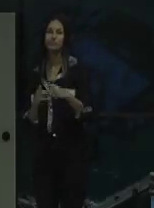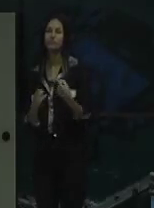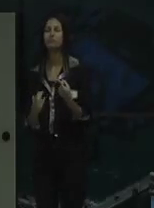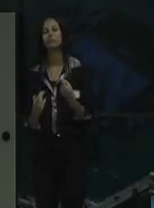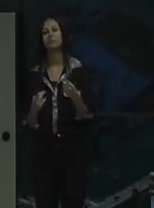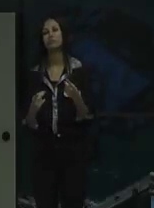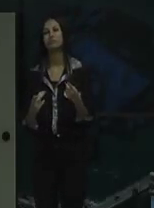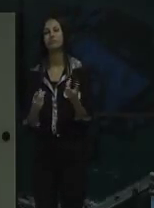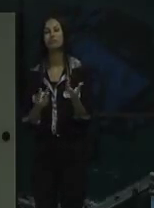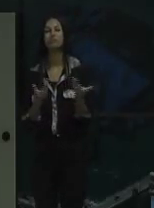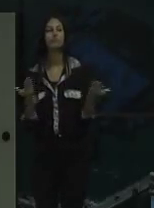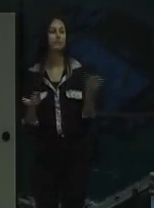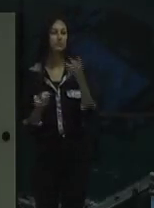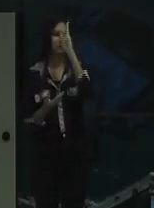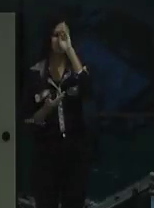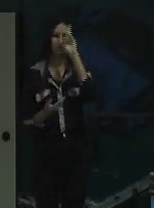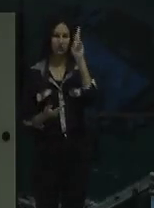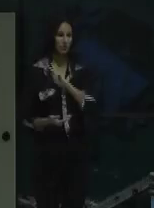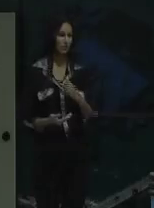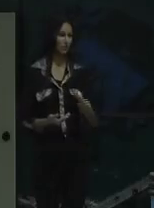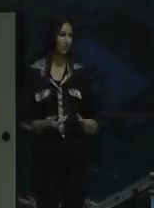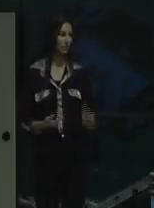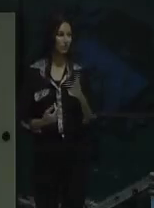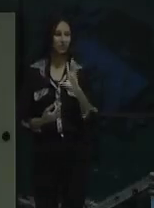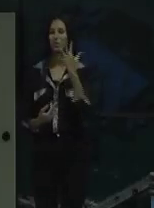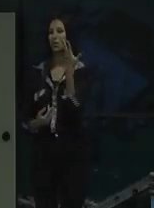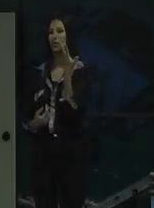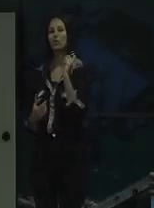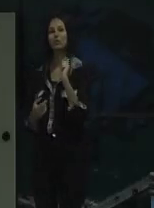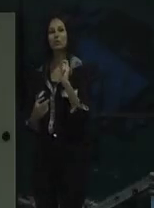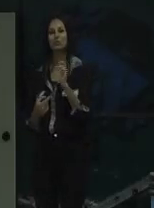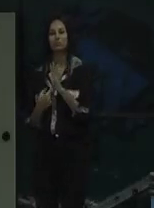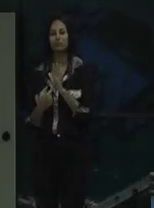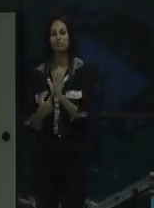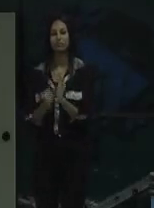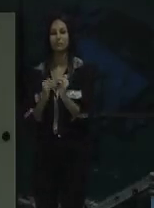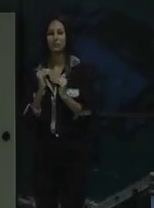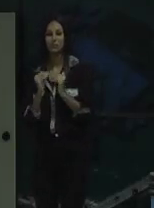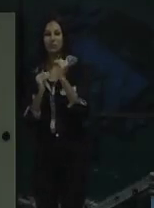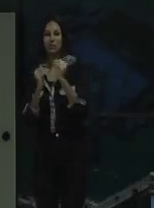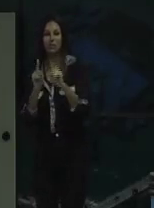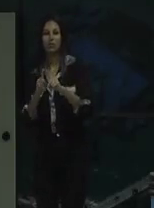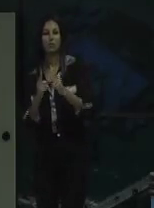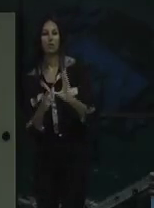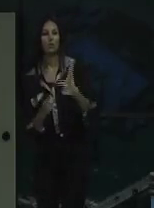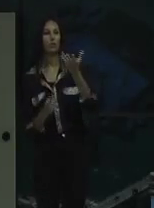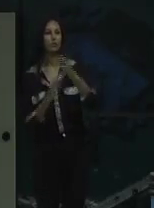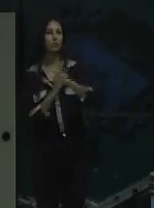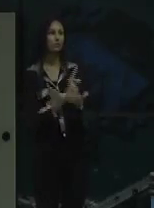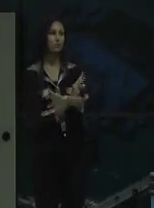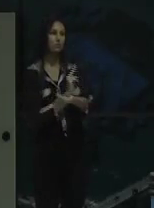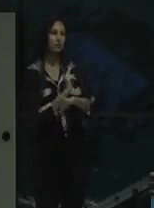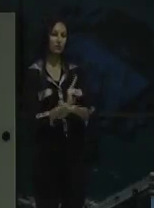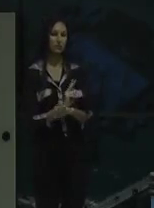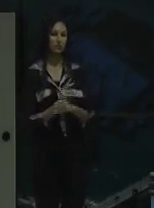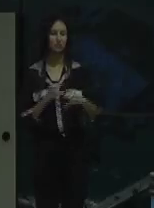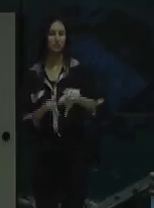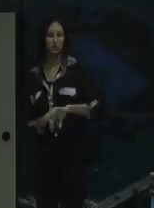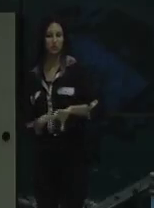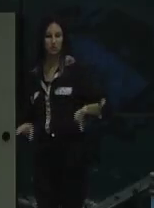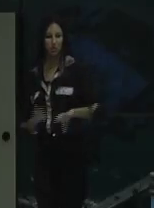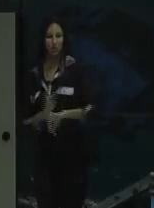E aí, senhor presidente, esse cenário vai seguindo no bairro do Malhado. O canal do